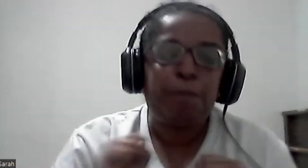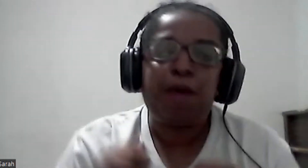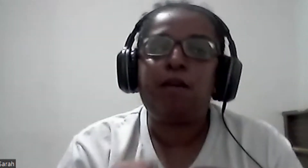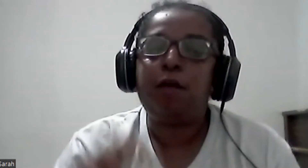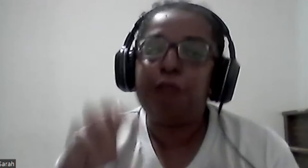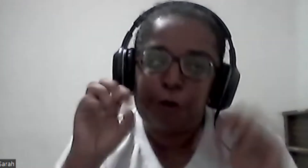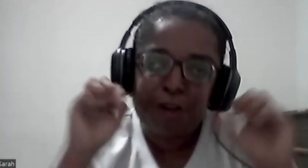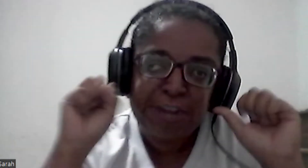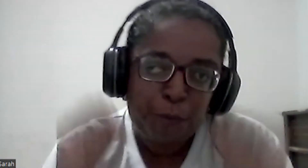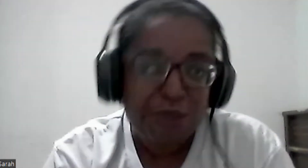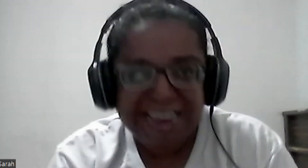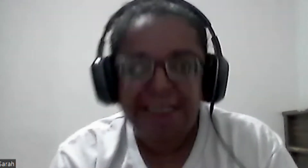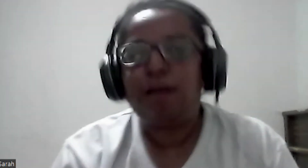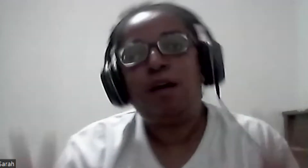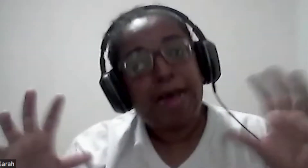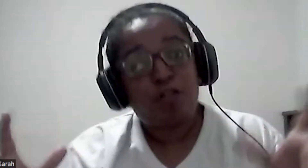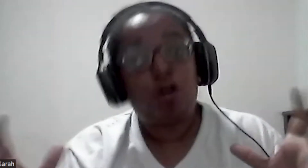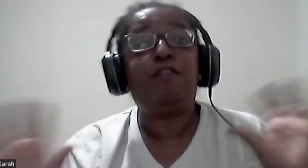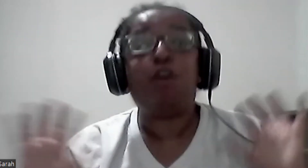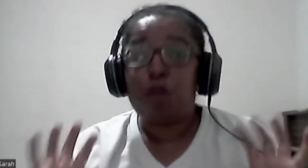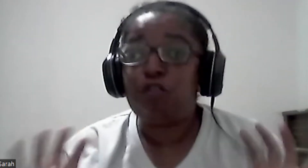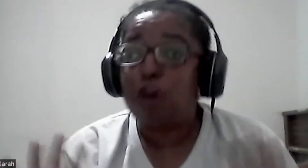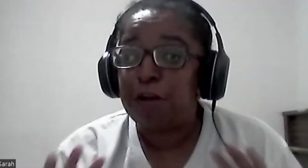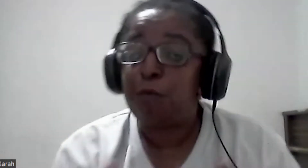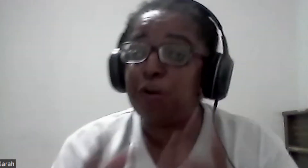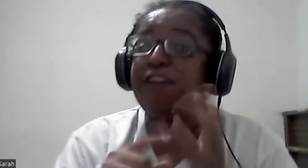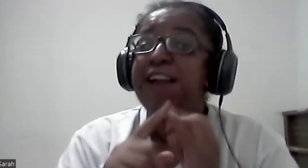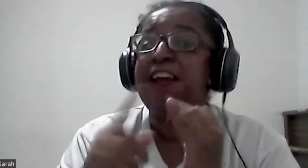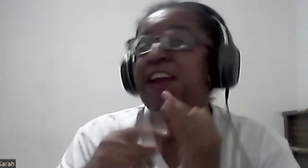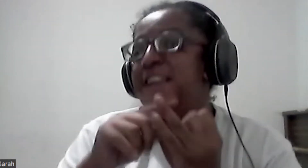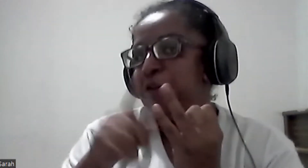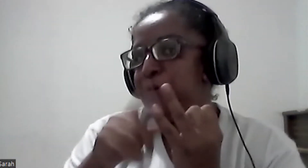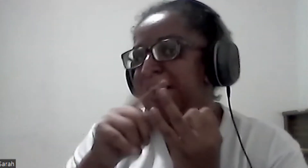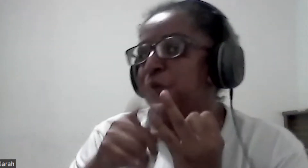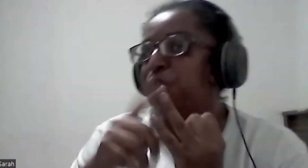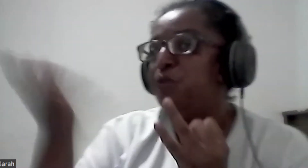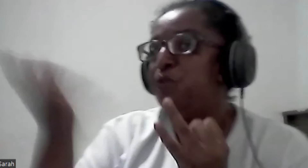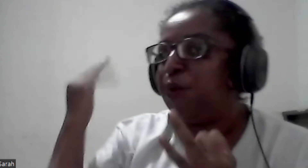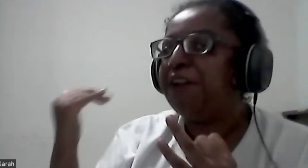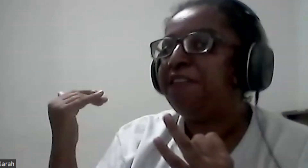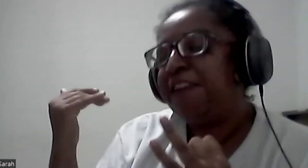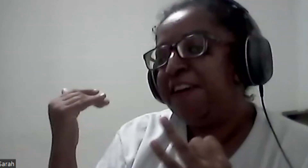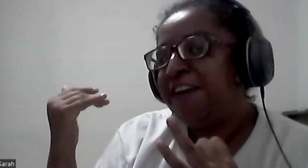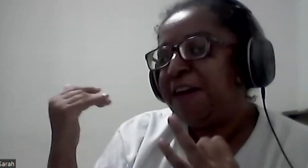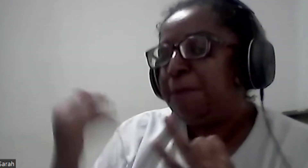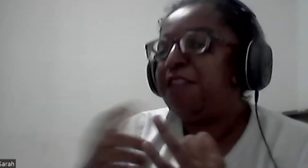conhecimento. Na hora que eu botei, a escola ficou em choque, porque já tinha 2 alunos surdos antes, mas são de